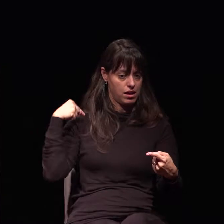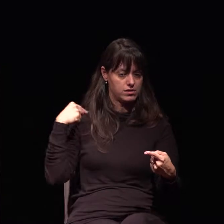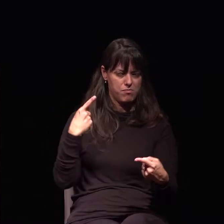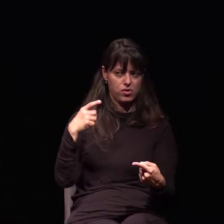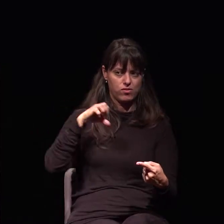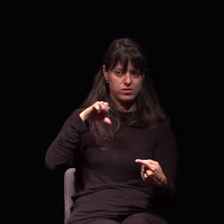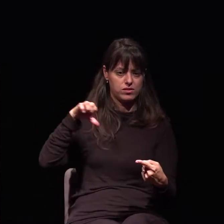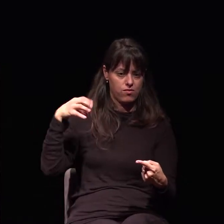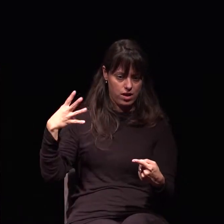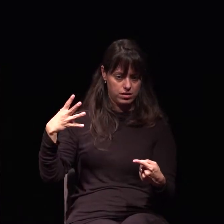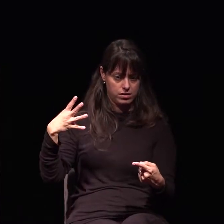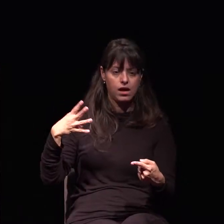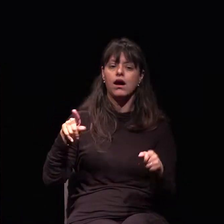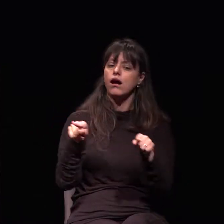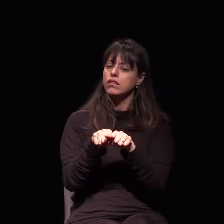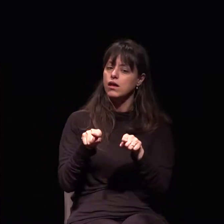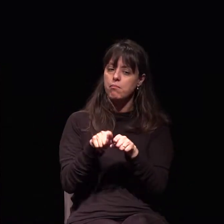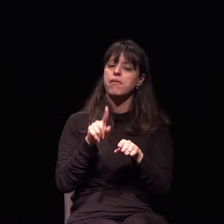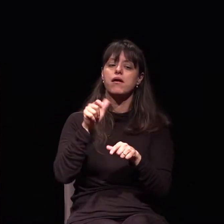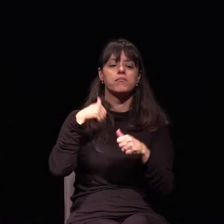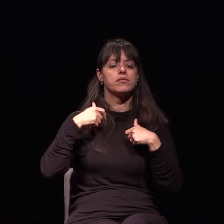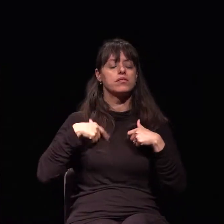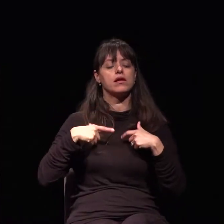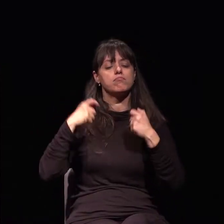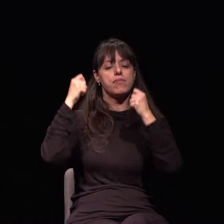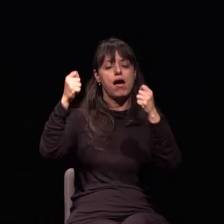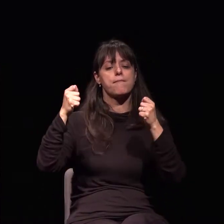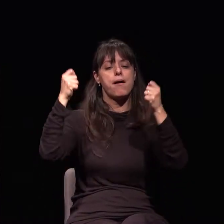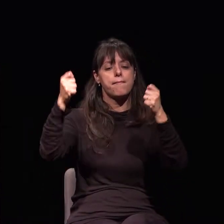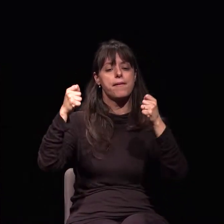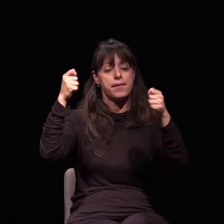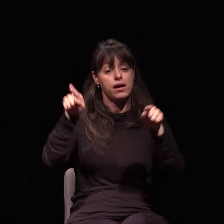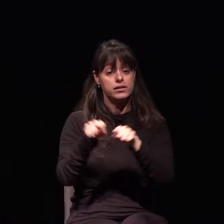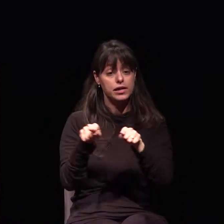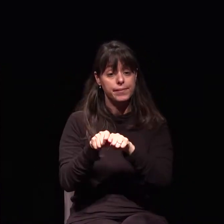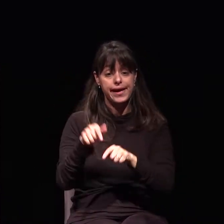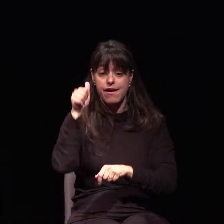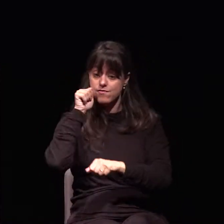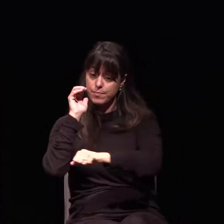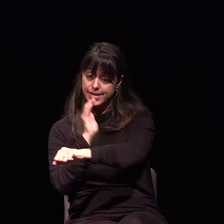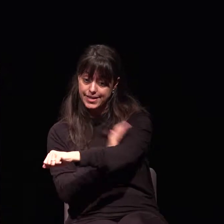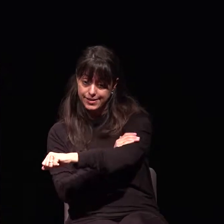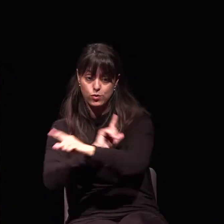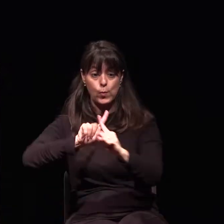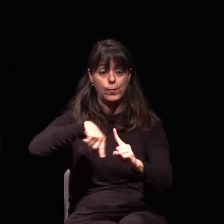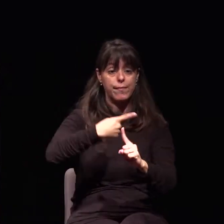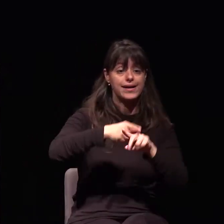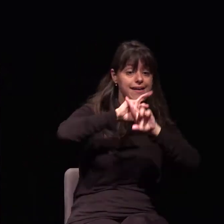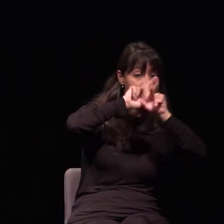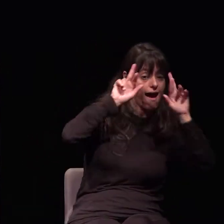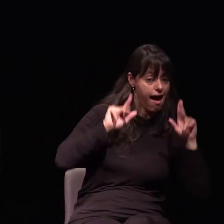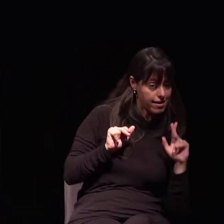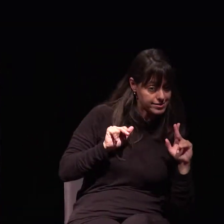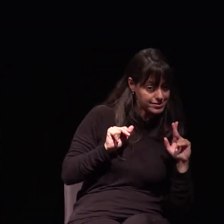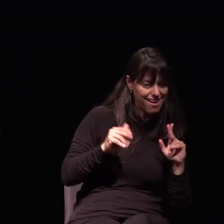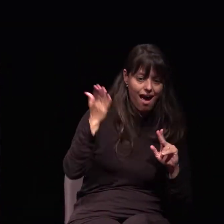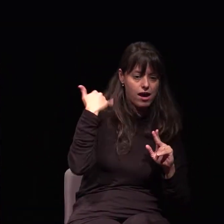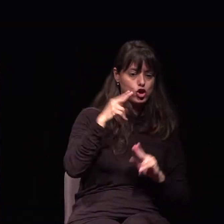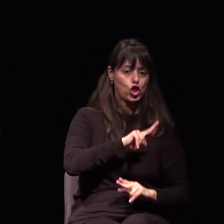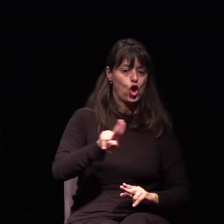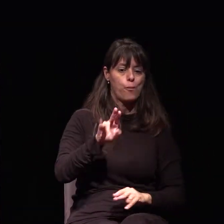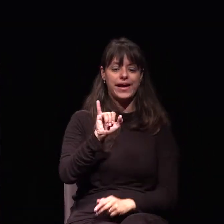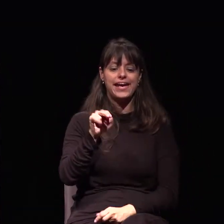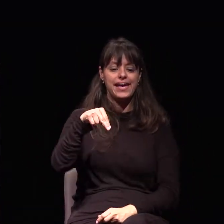feminismo negros, o feminismo interseccional também, que não tinha esse nome na época, mas